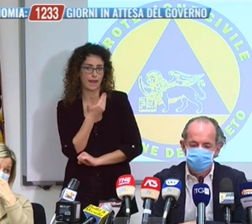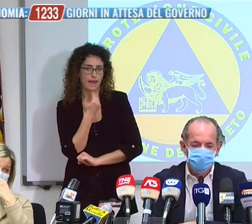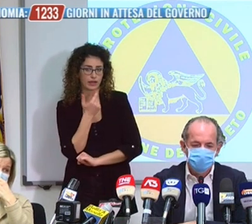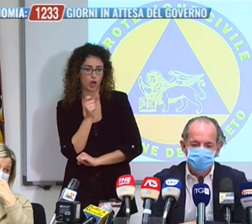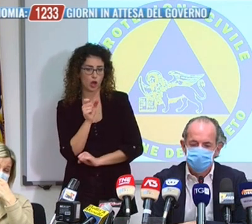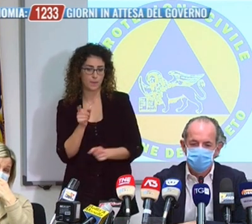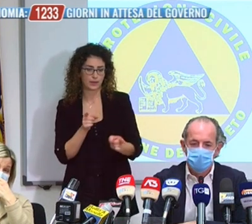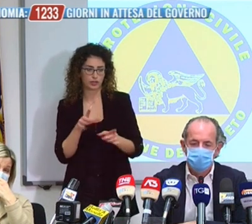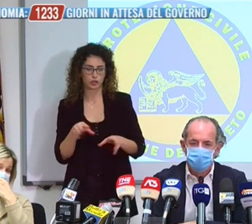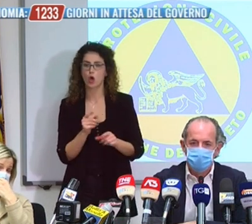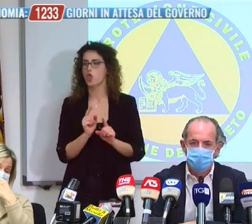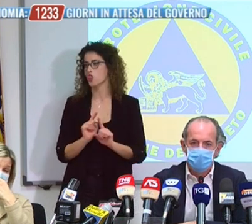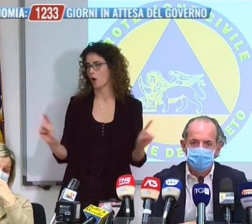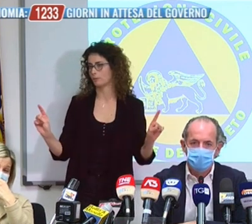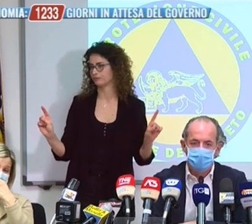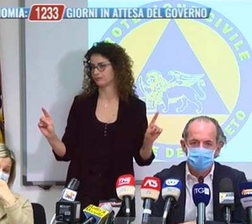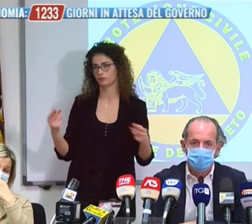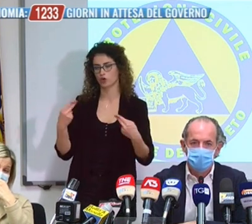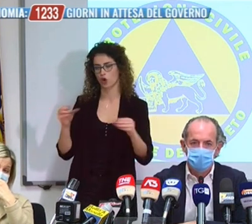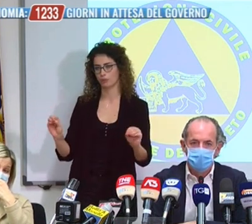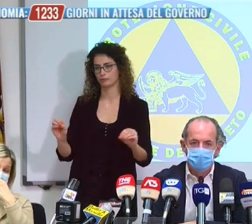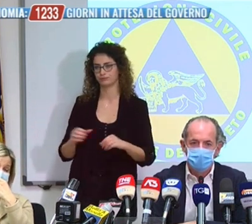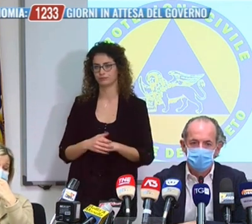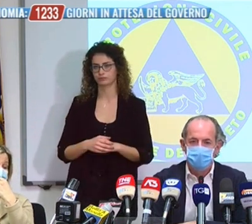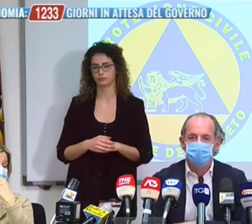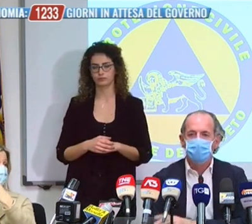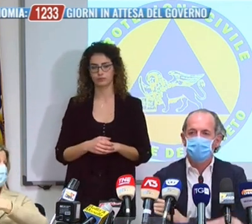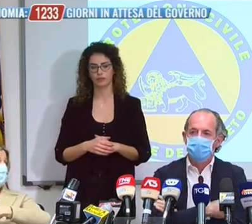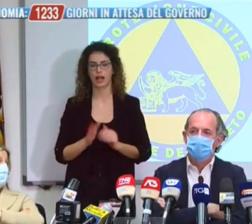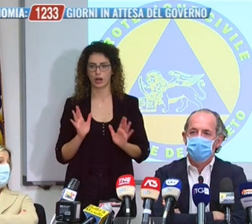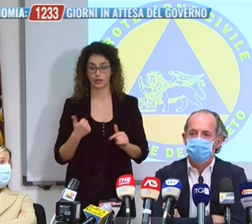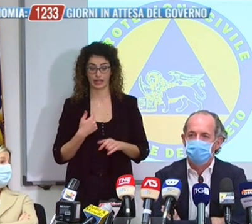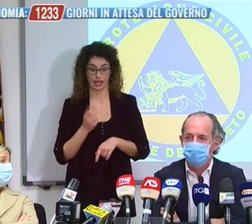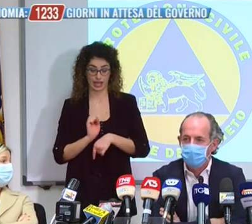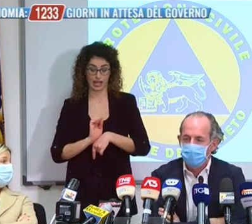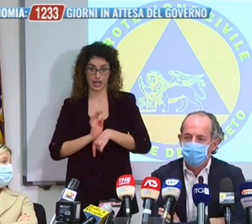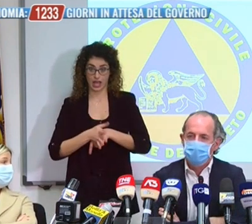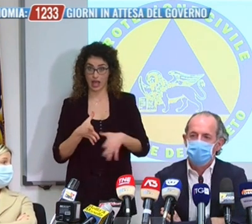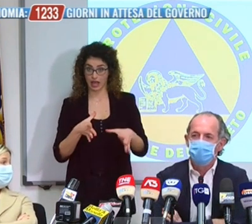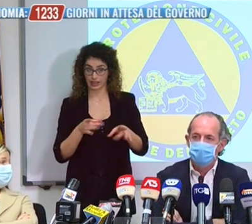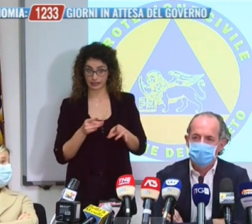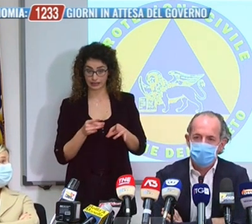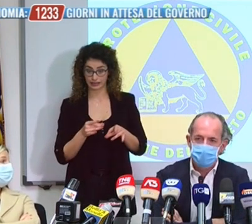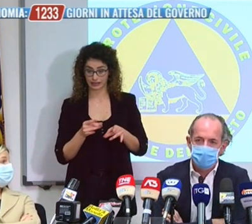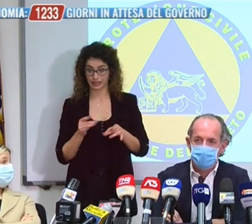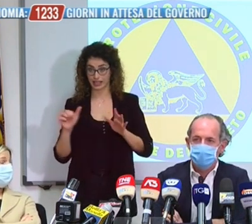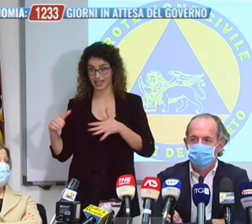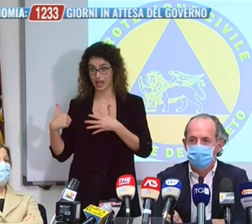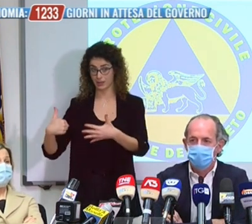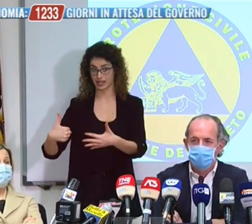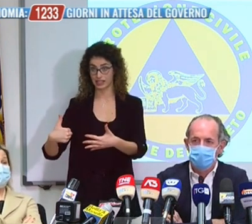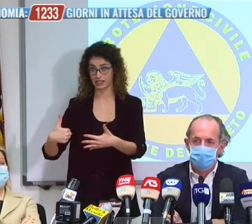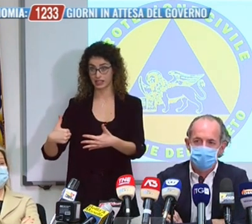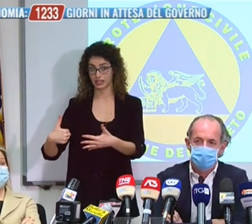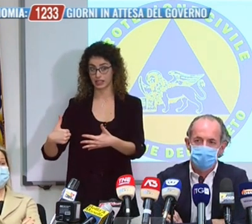nel primo tempo? No. No. E anzi, qual è la, se ha avuto il Covid negli ultimi sei mesi ha